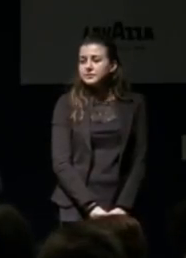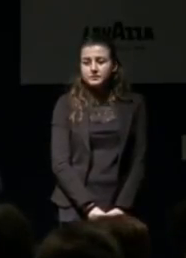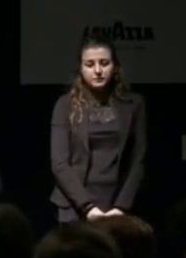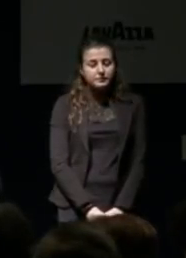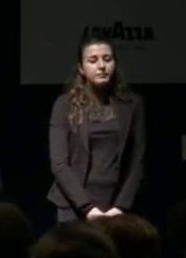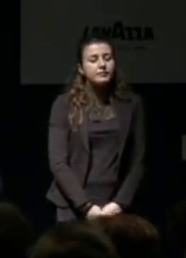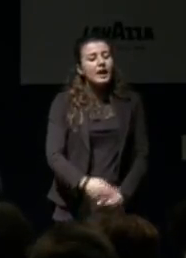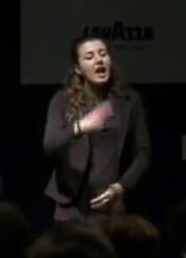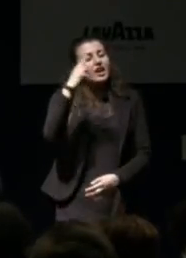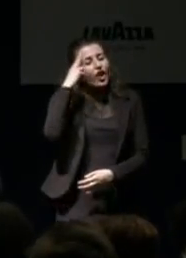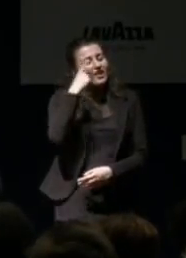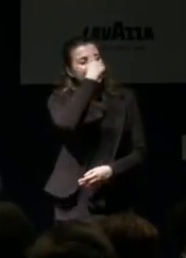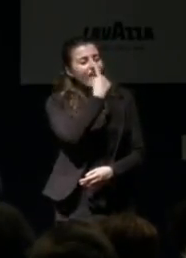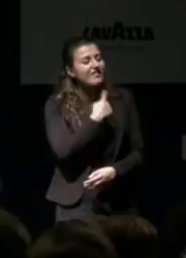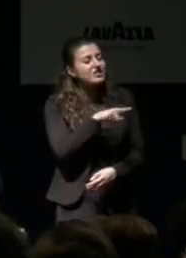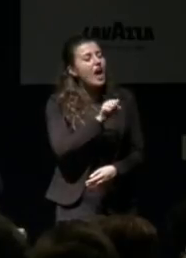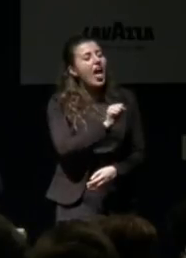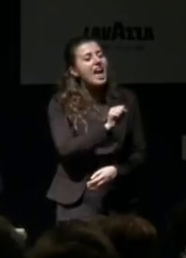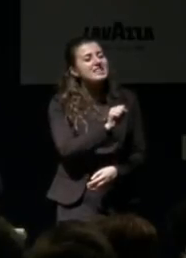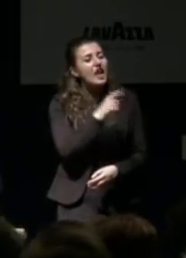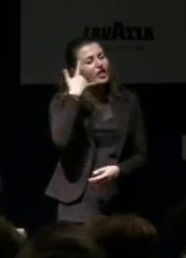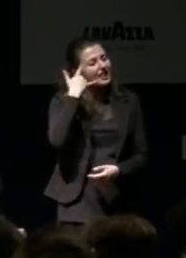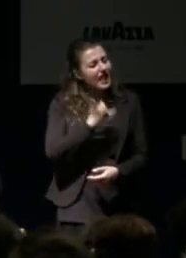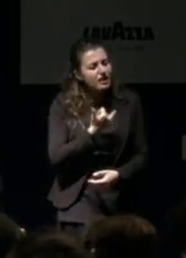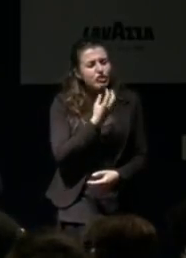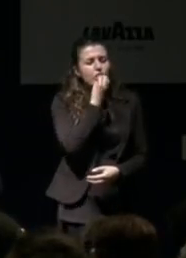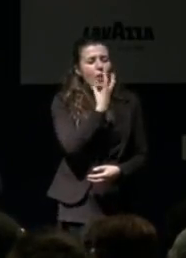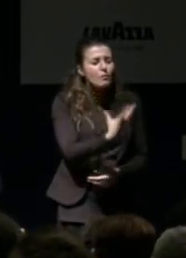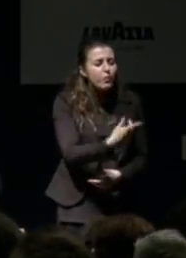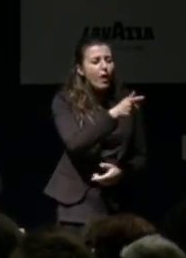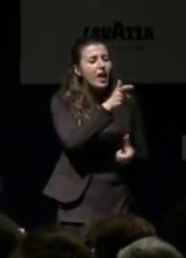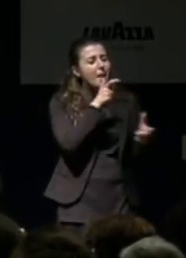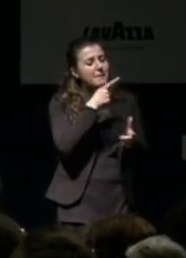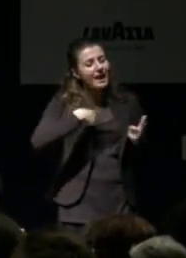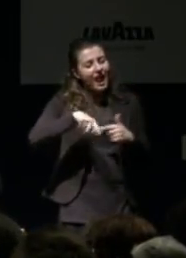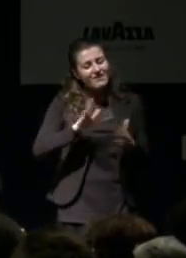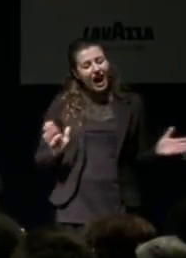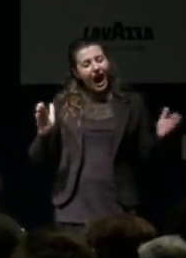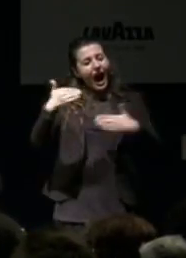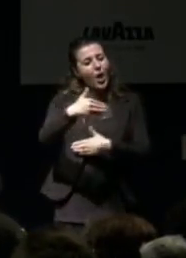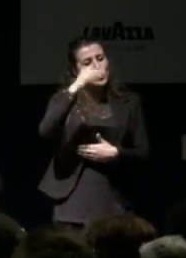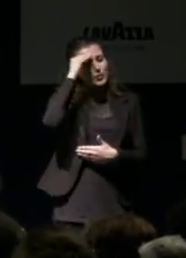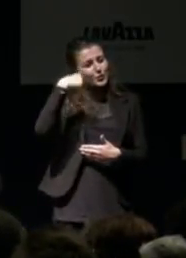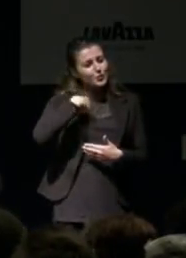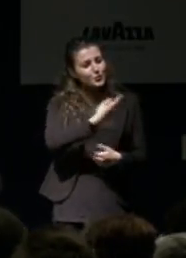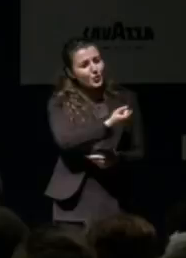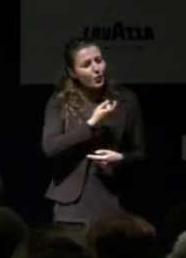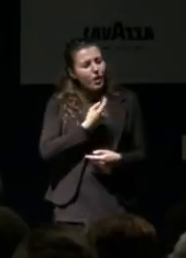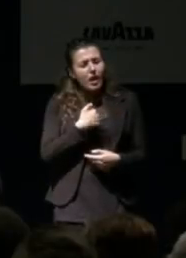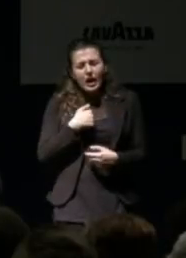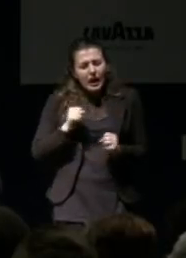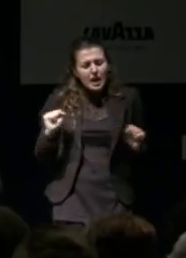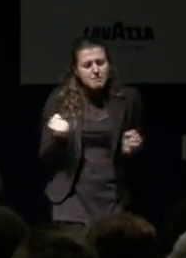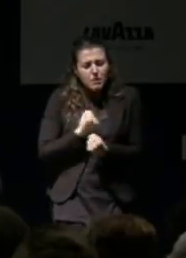ricordando il suo viso intelligente e buono quando parlava con noi in una delle nostre aule non ci sembra possibile che ci abbia lasciato